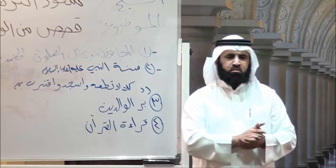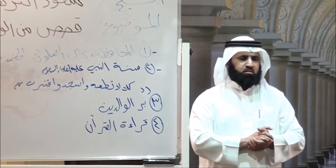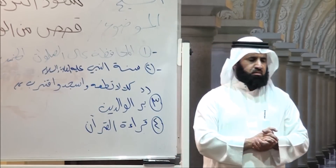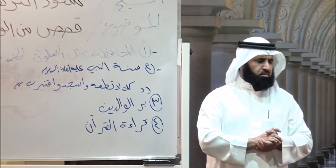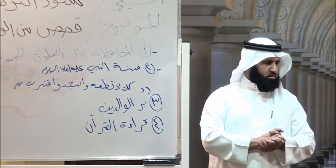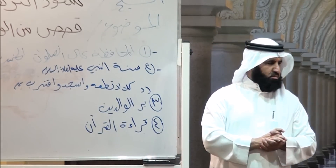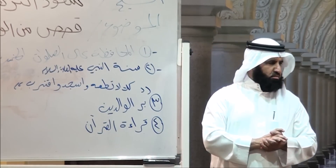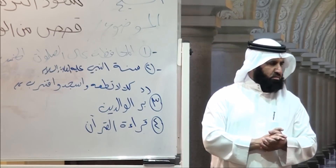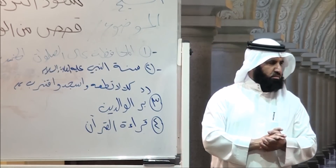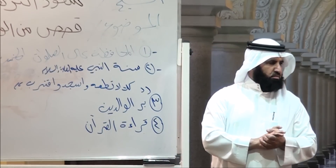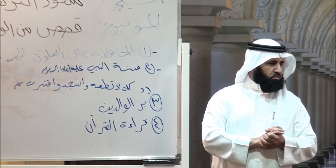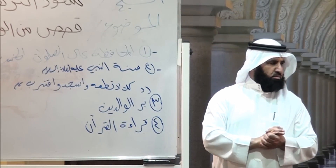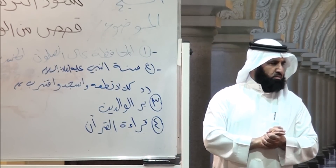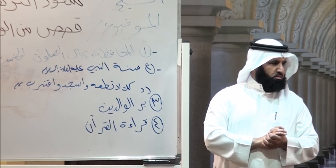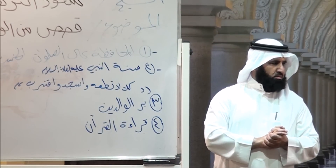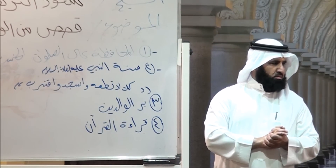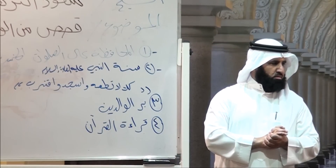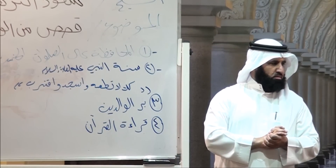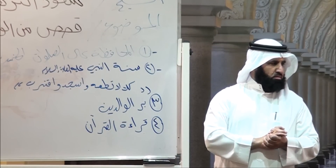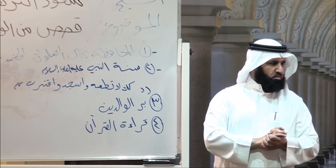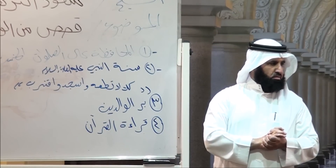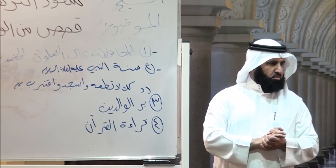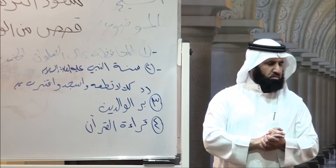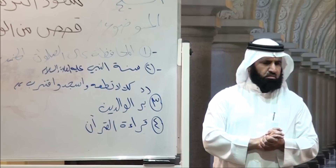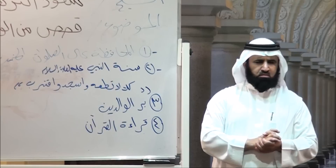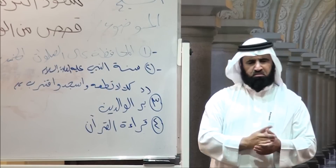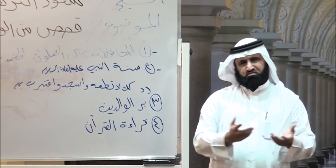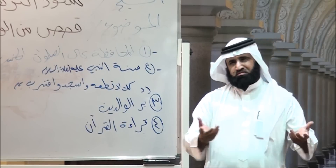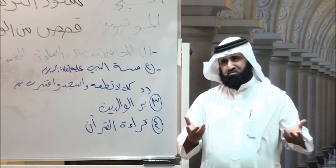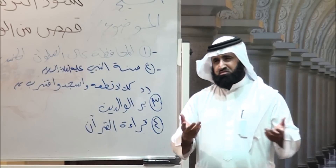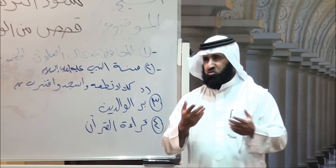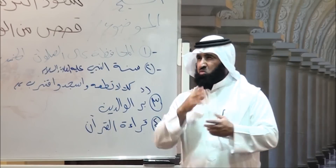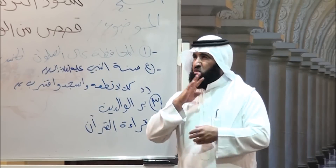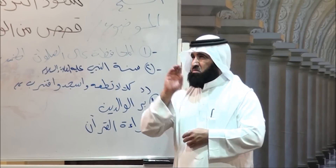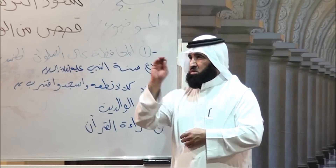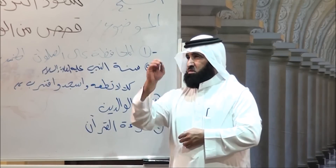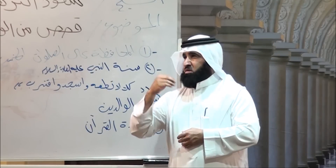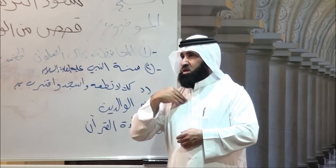قال: يا رسول الله، ديون ركبتني